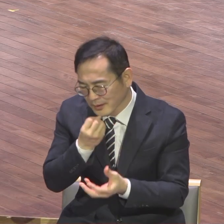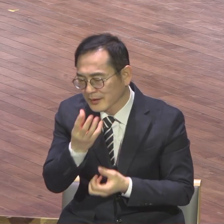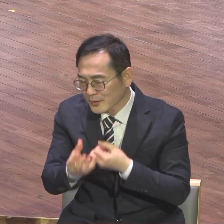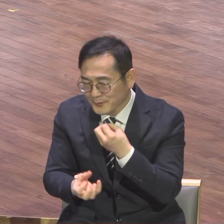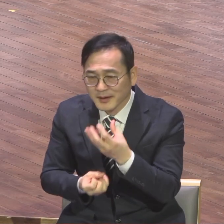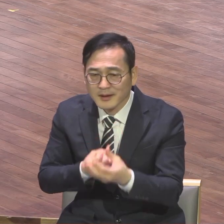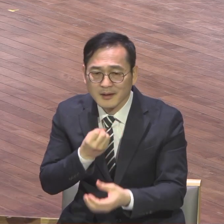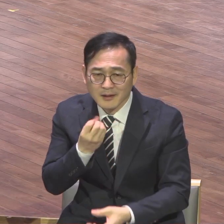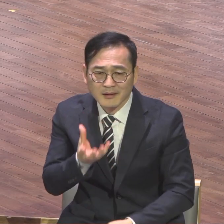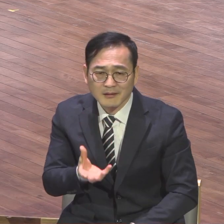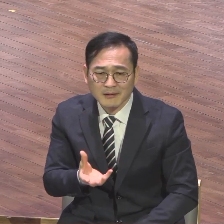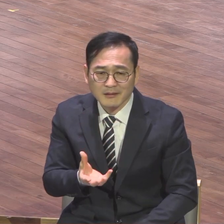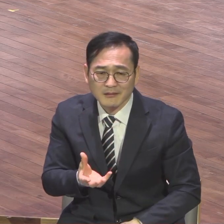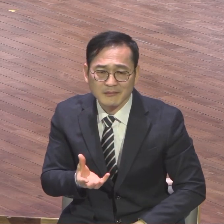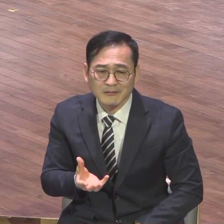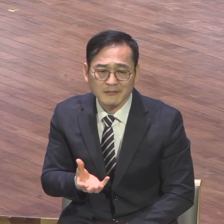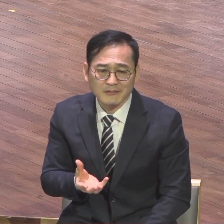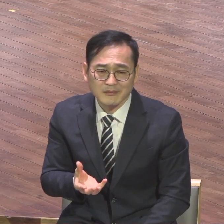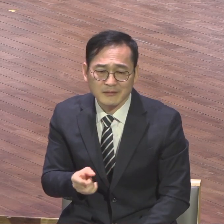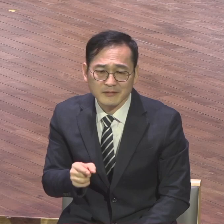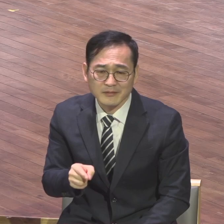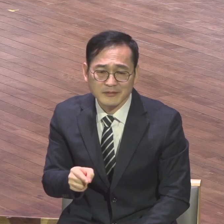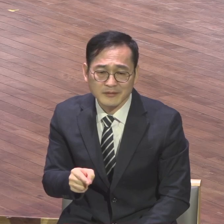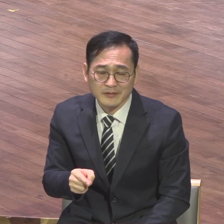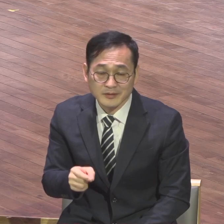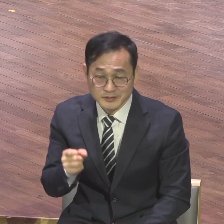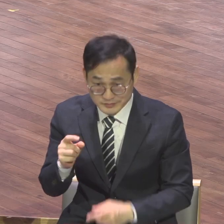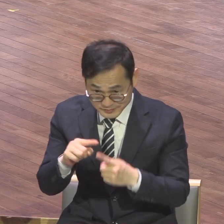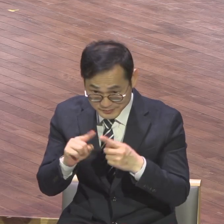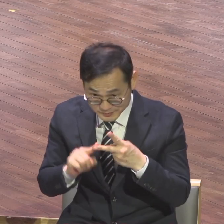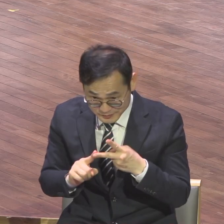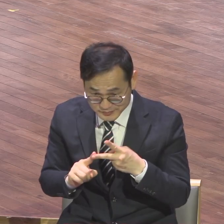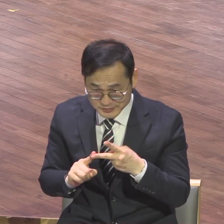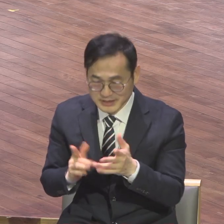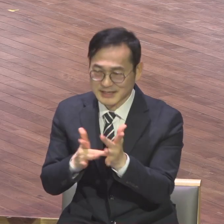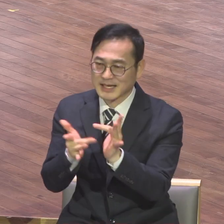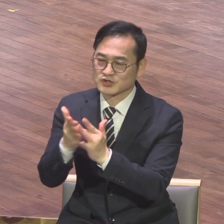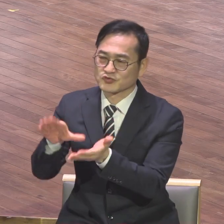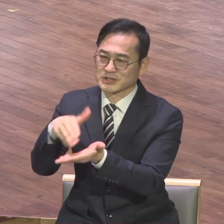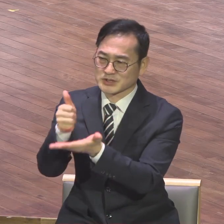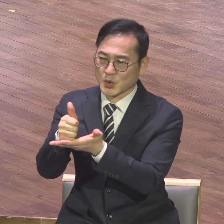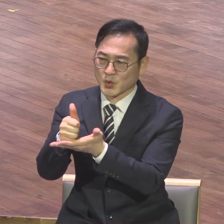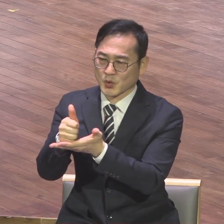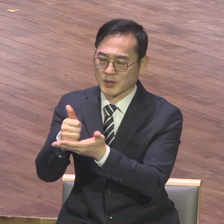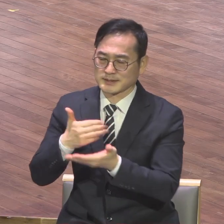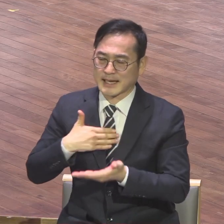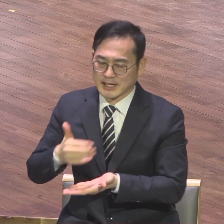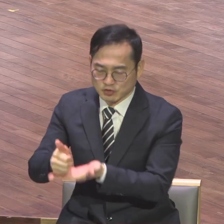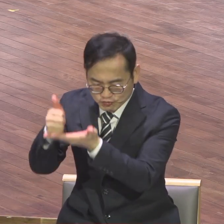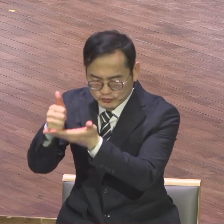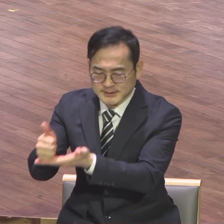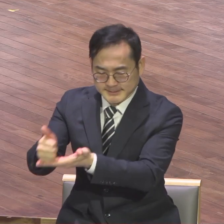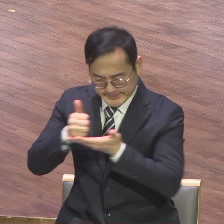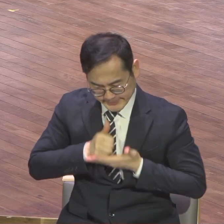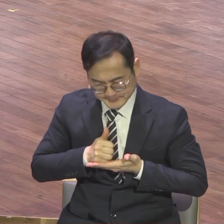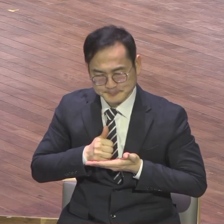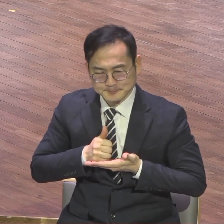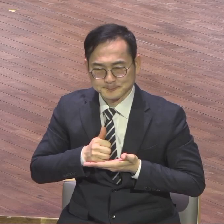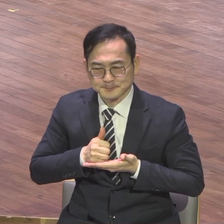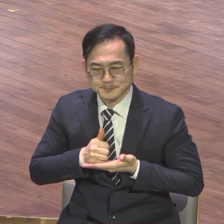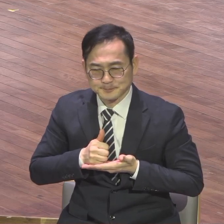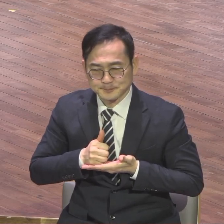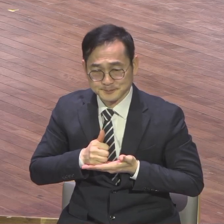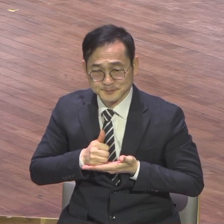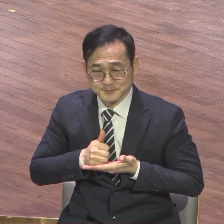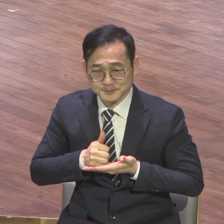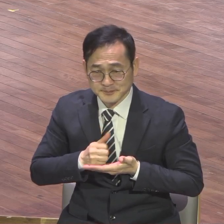그러니까 이 죄를 고백함과 동시에 예수 그리스도를 나의 주인으로 영접해 모셔드리는 두